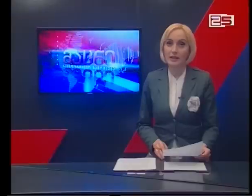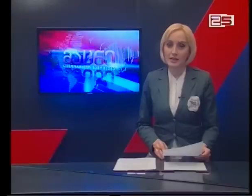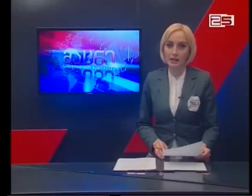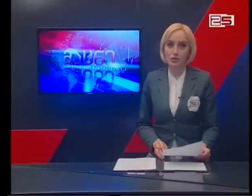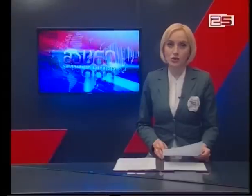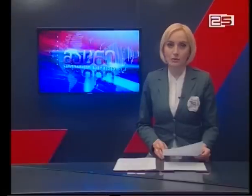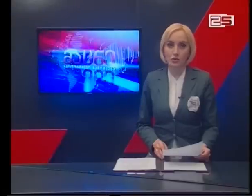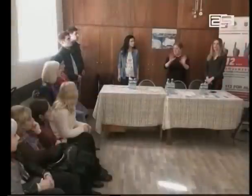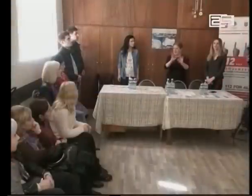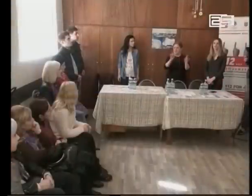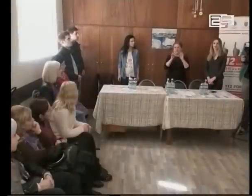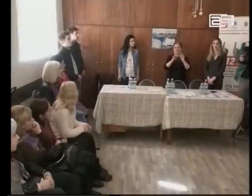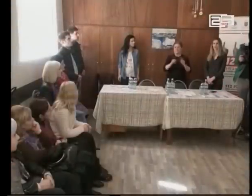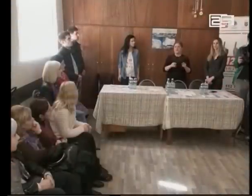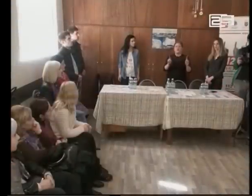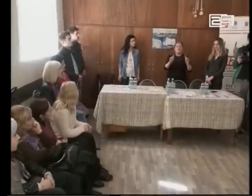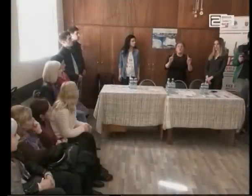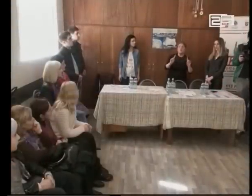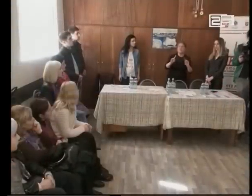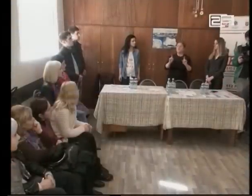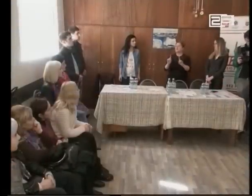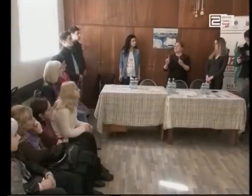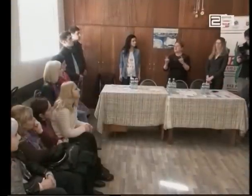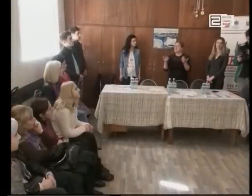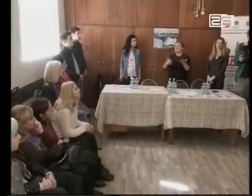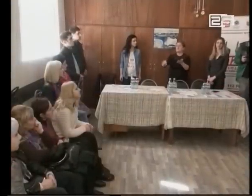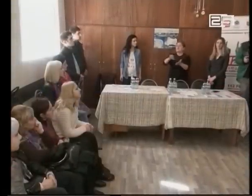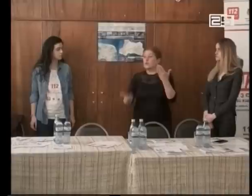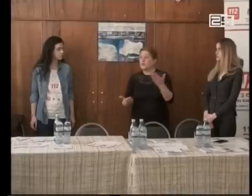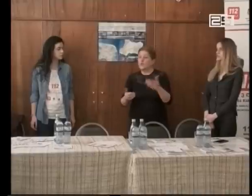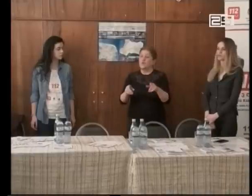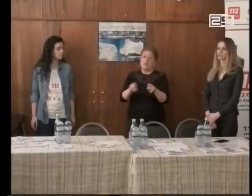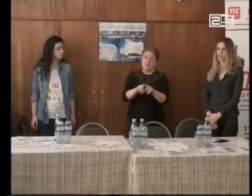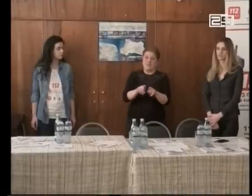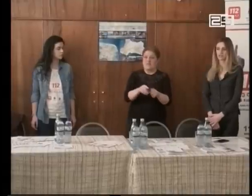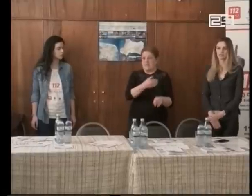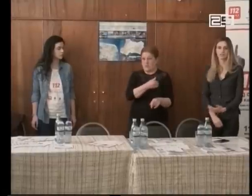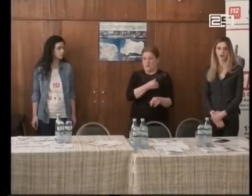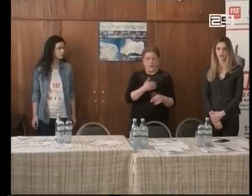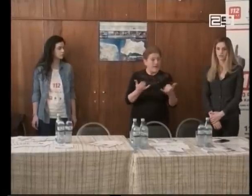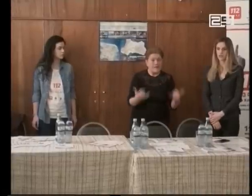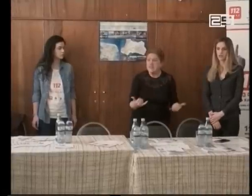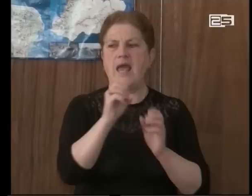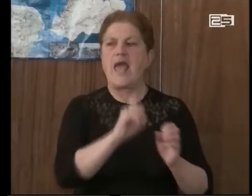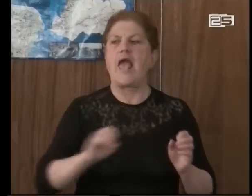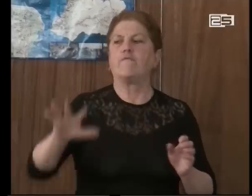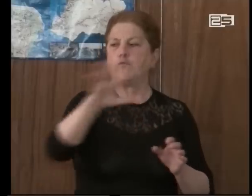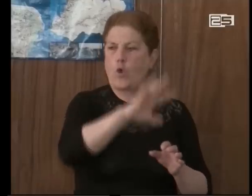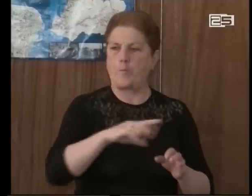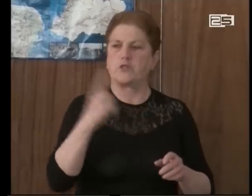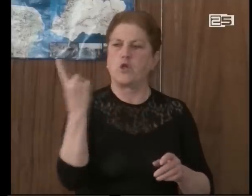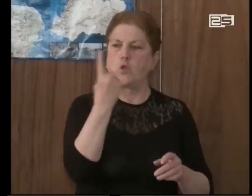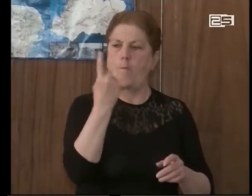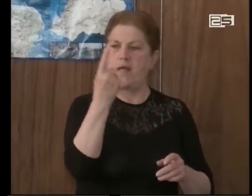და სახანძრო სამაშველო სამსახურს. სმენა დაქვეითებული პირებისაგან შემოსულ შეტყობინებებს მიიღებენ ჟესტური ენის მცოდნე